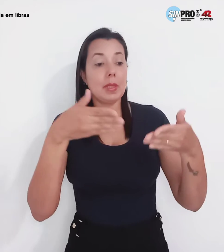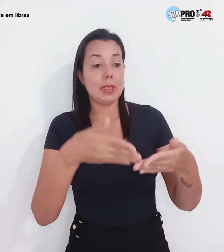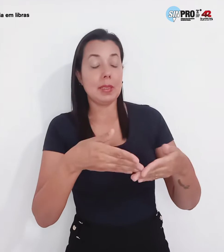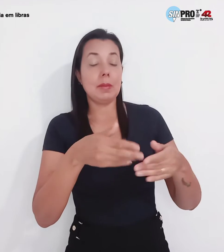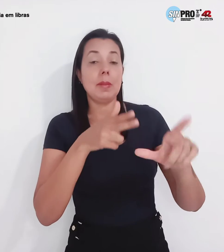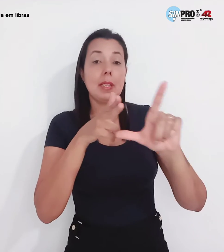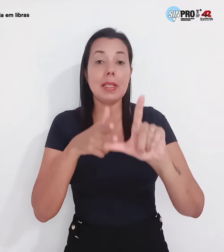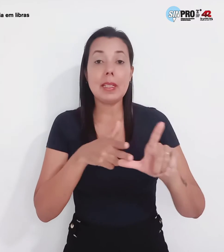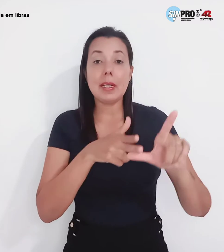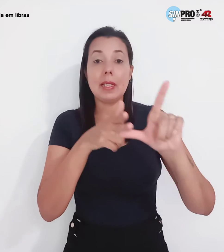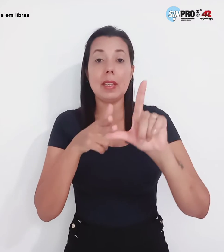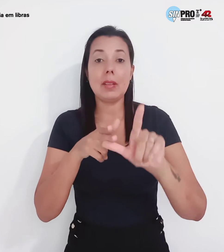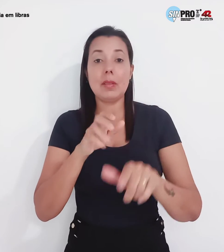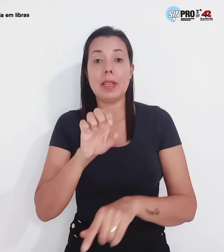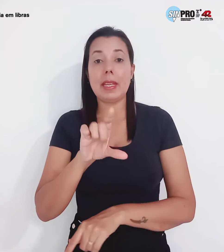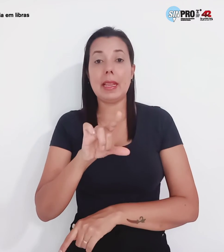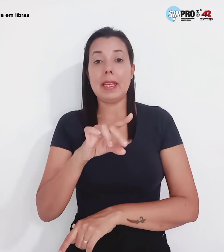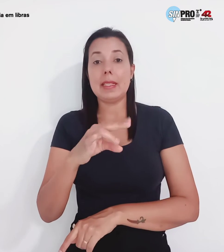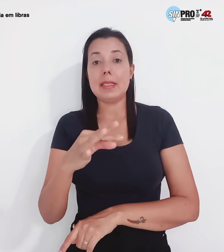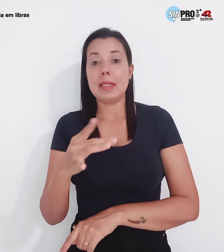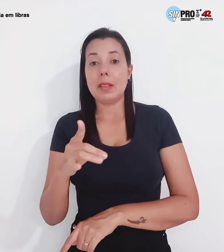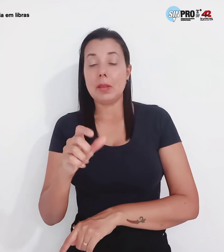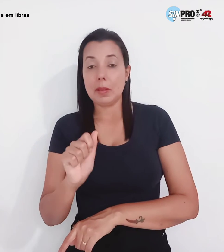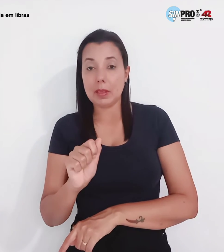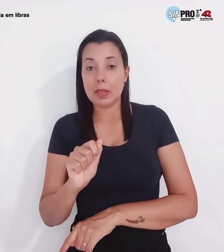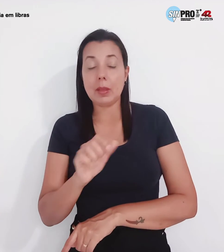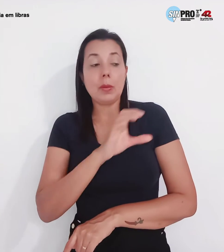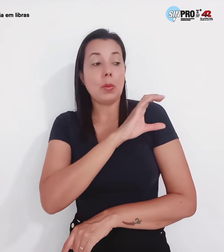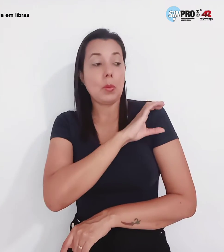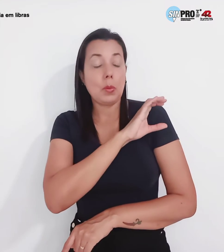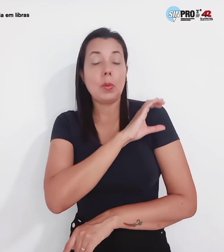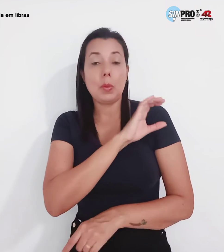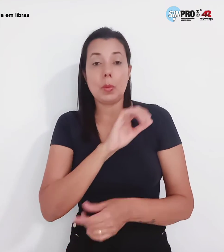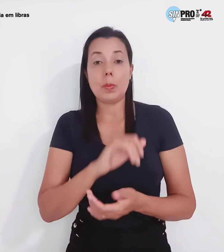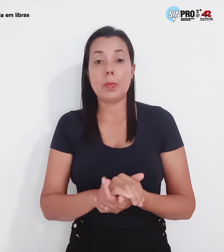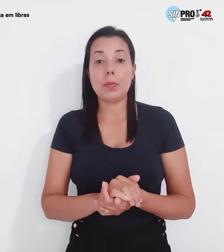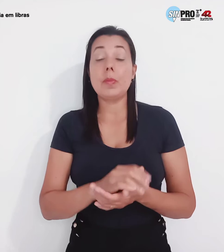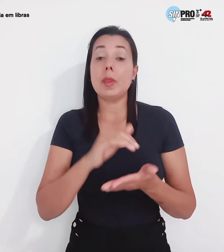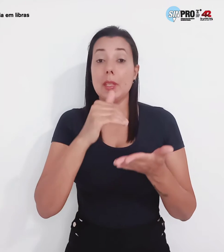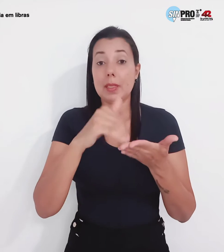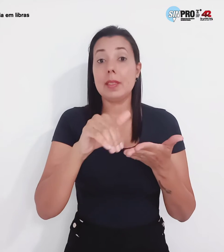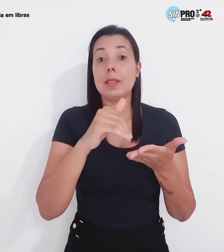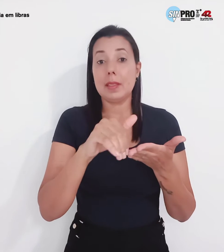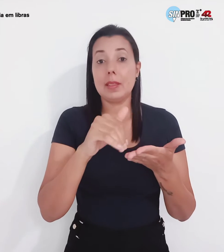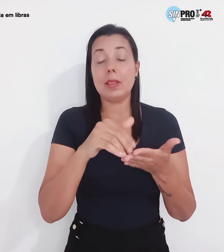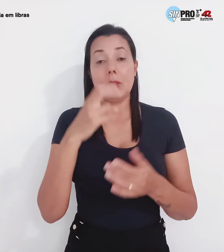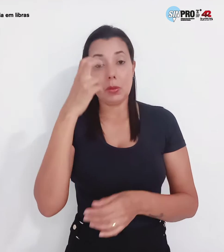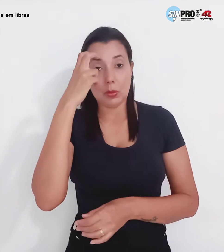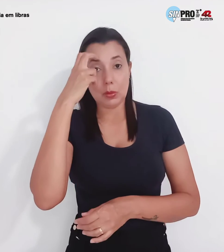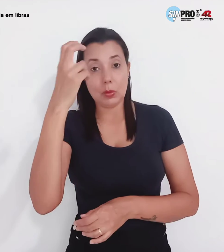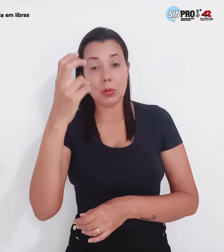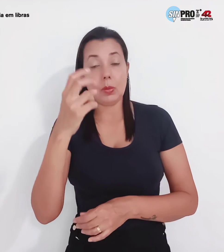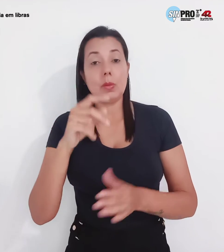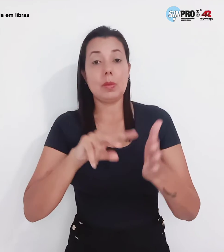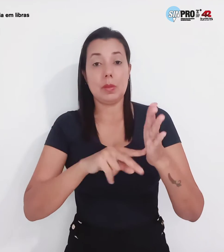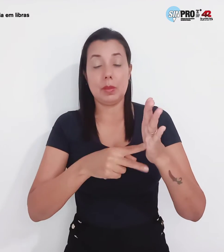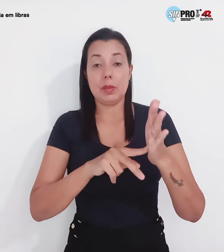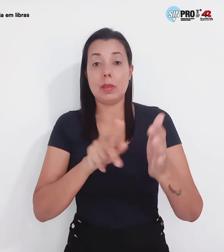live Eliceu da França, coordenadora da Secretaria de Cultura do SimproDF,